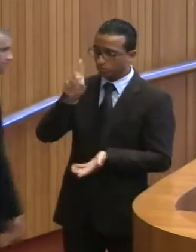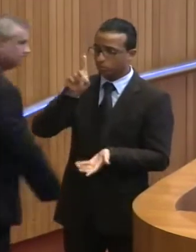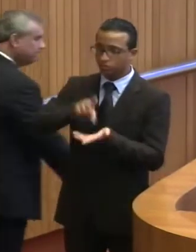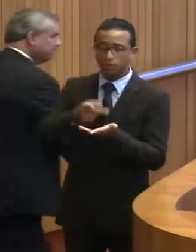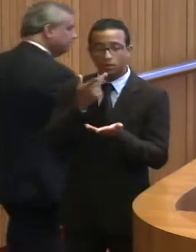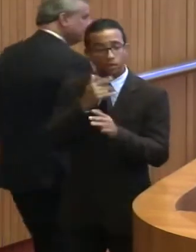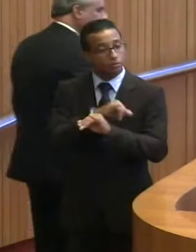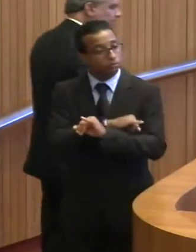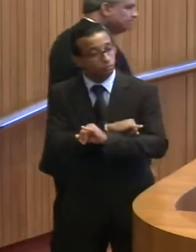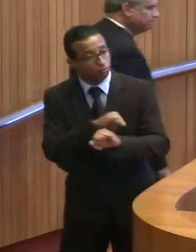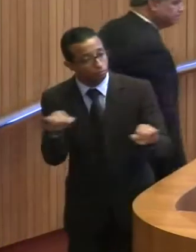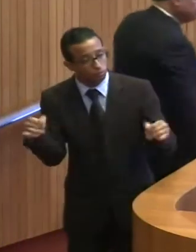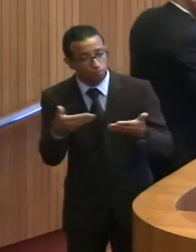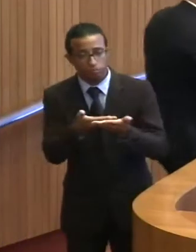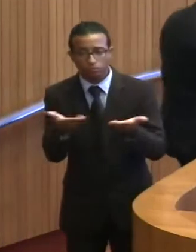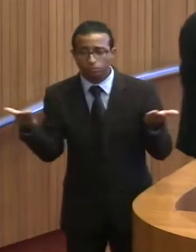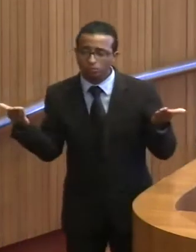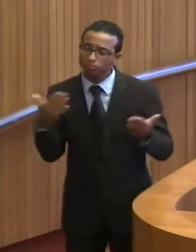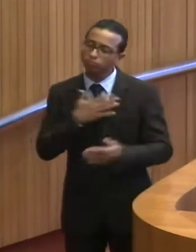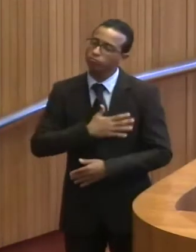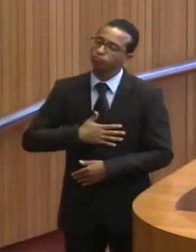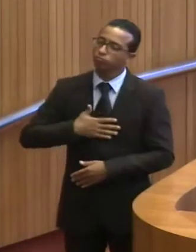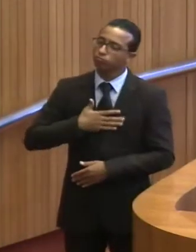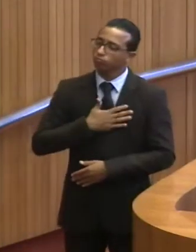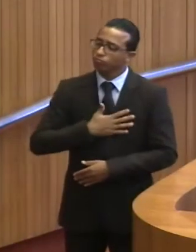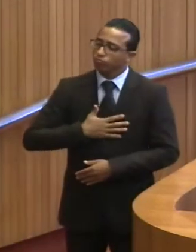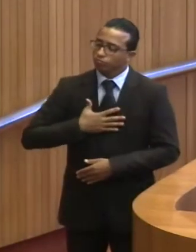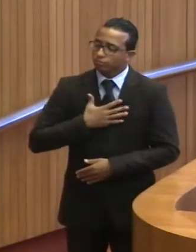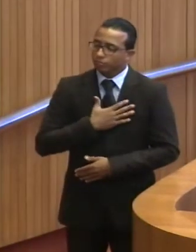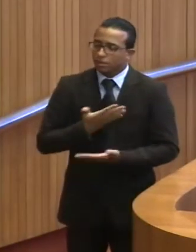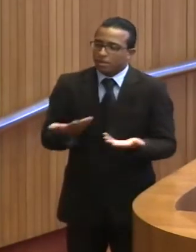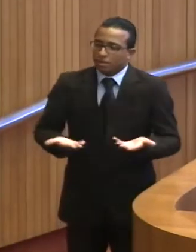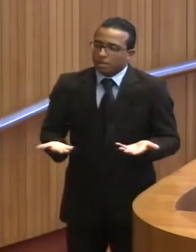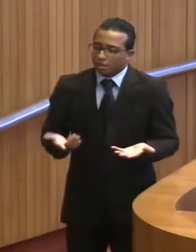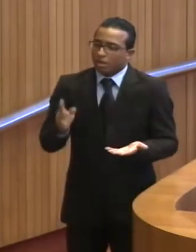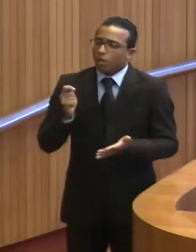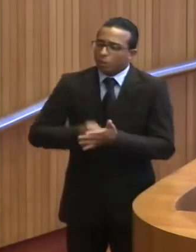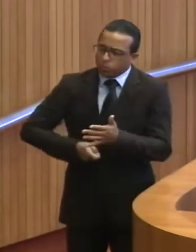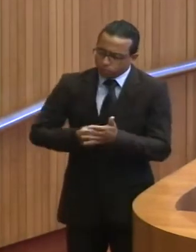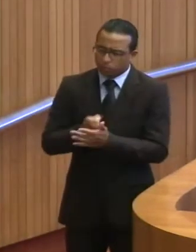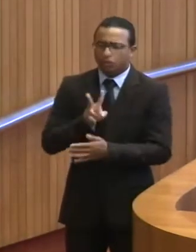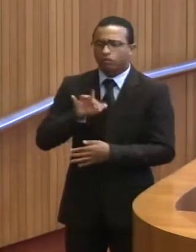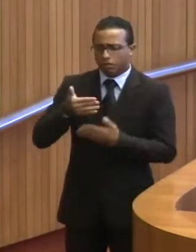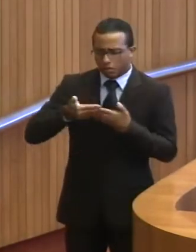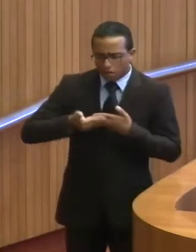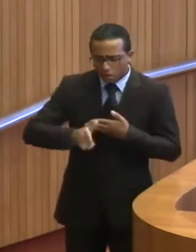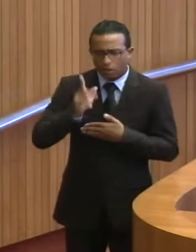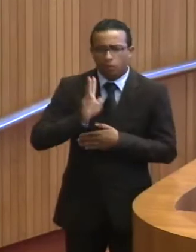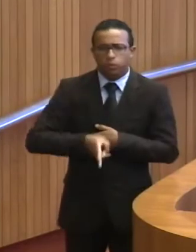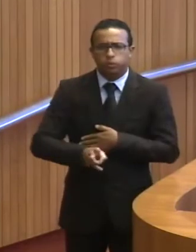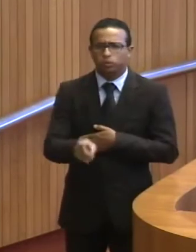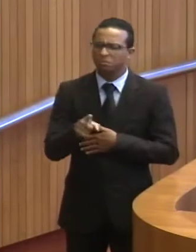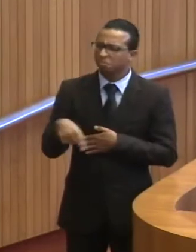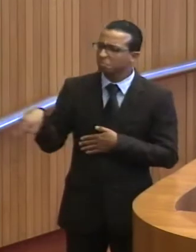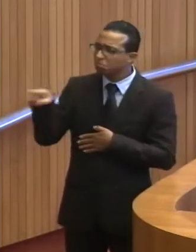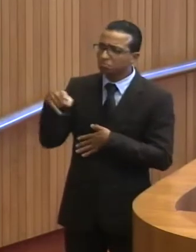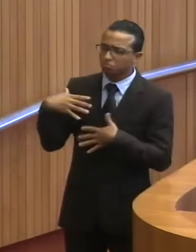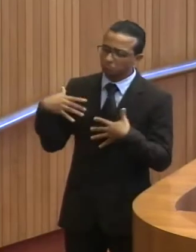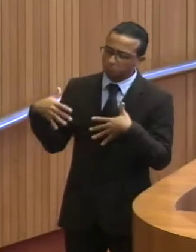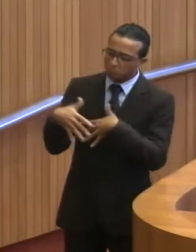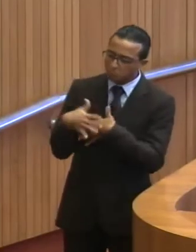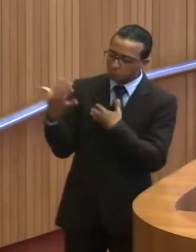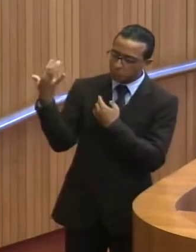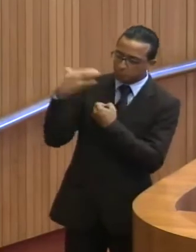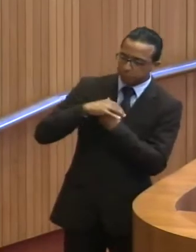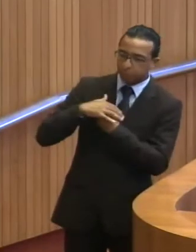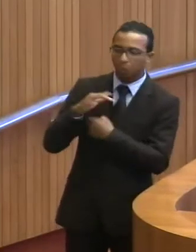que eu anuncio a todos, com muita alegria, e dizer que a nossa luta vai prosseguir. Deputado. E nada disso nos intimidou,